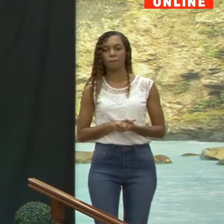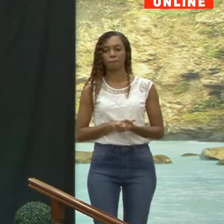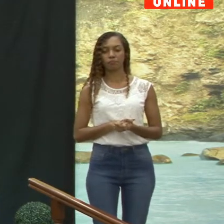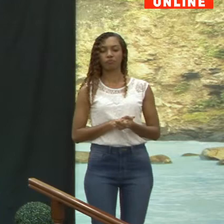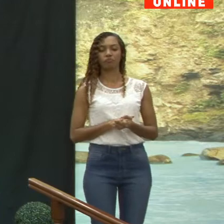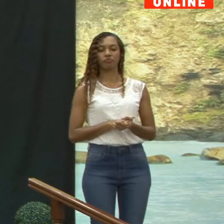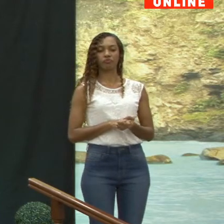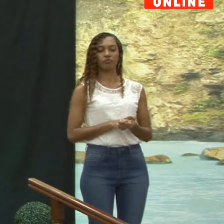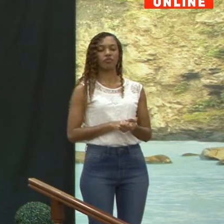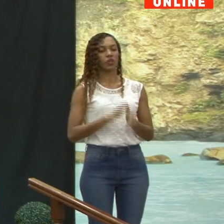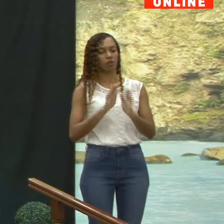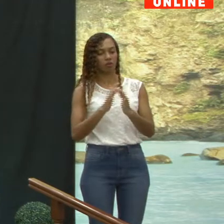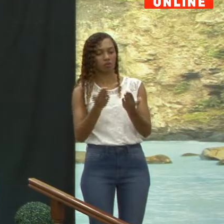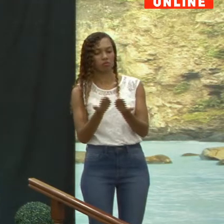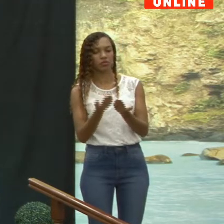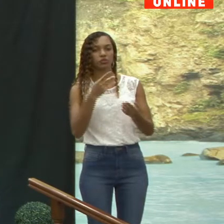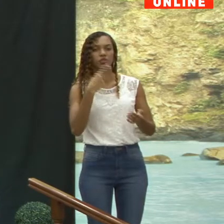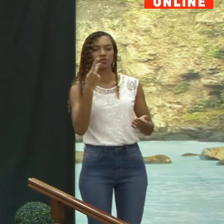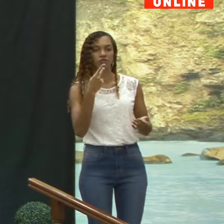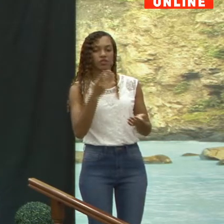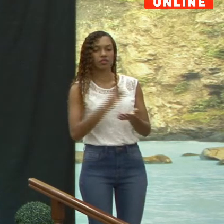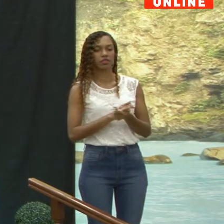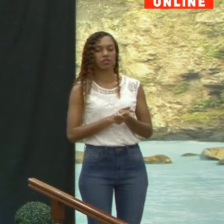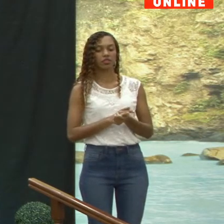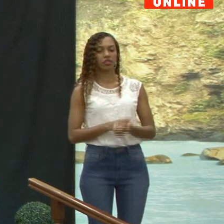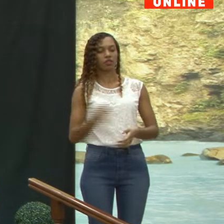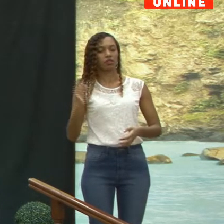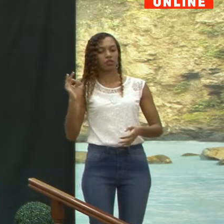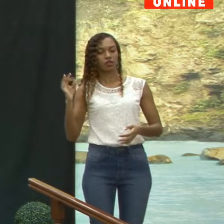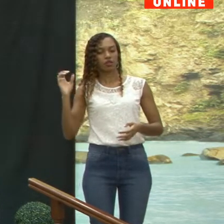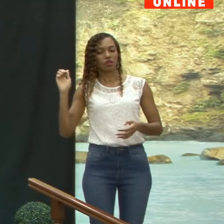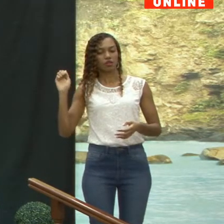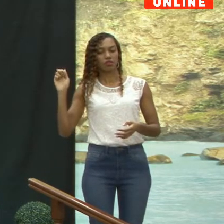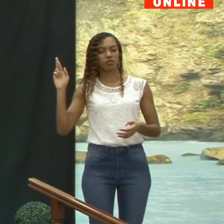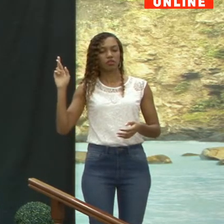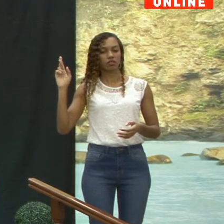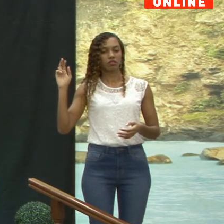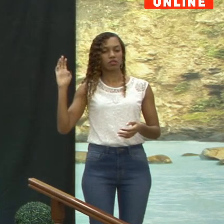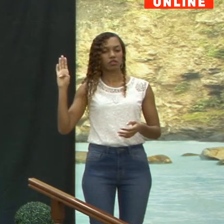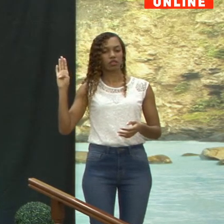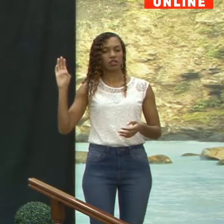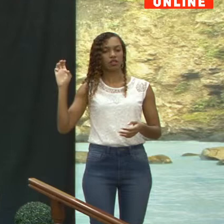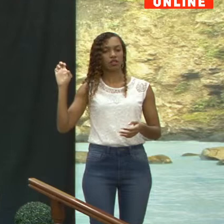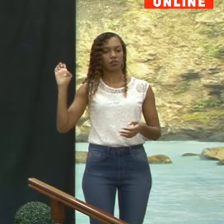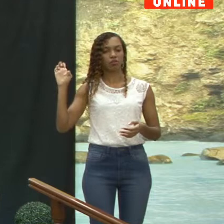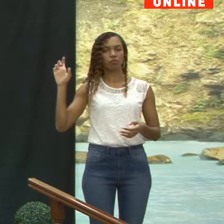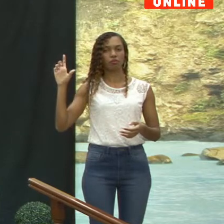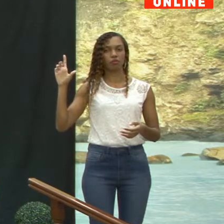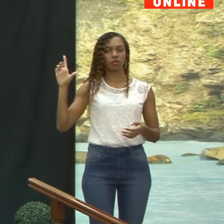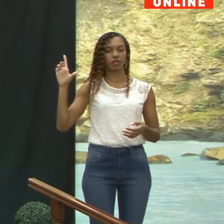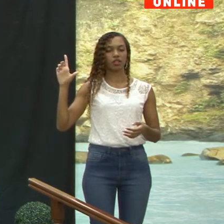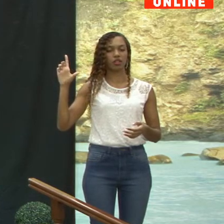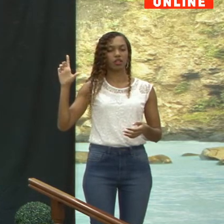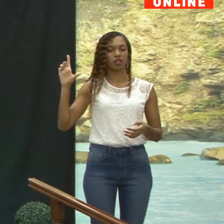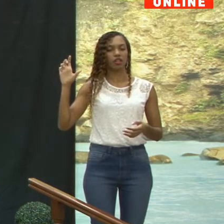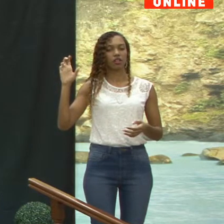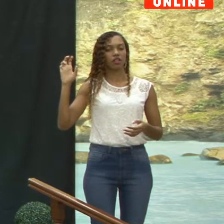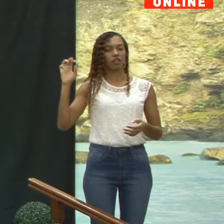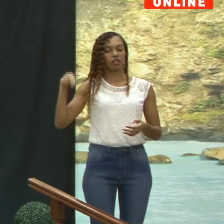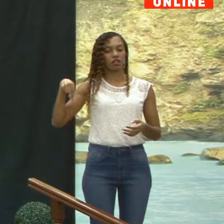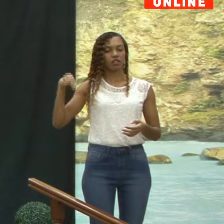Então a Bíblia diz que o tabernáculo, ele tinha uma direção, porque tabernáculo fala de